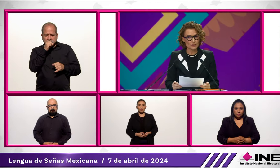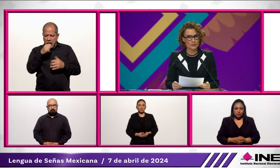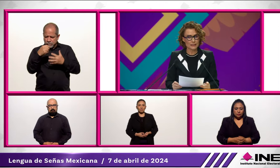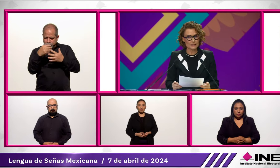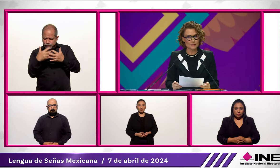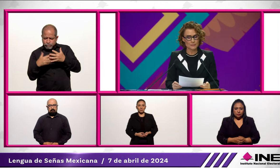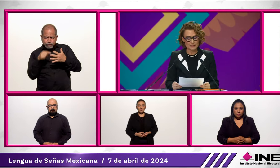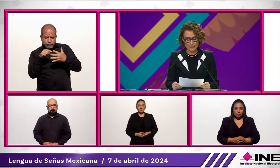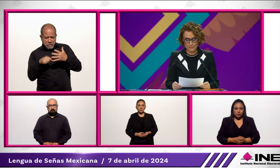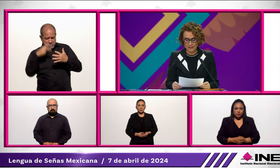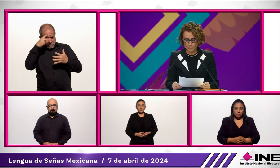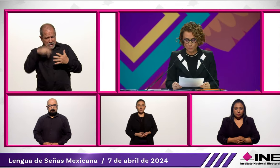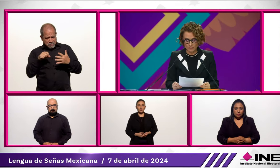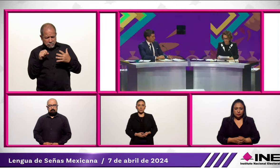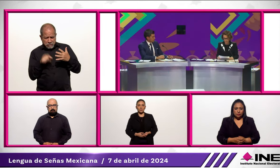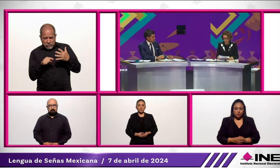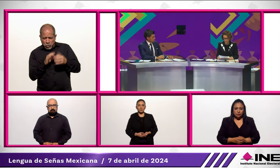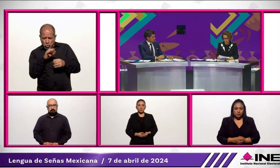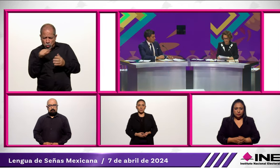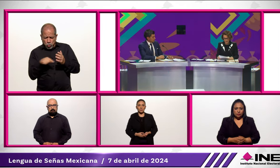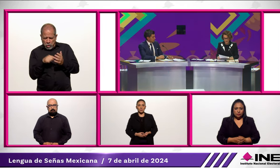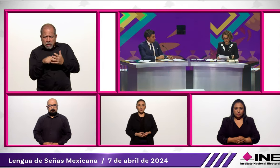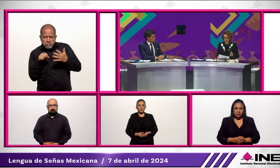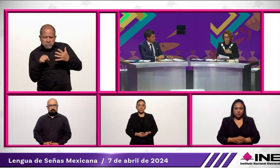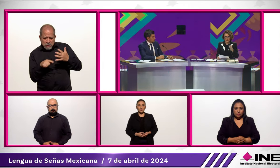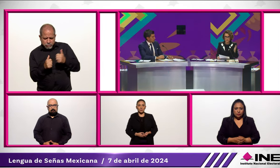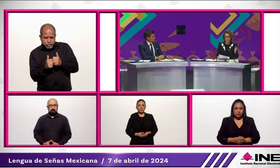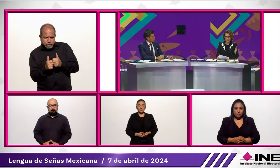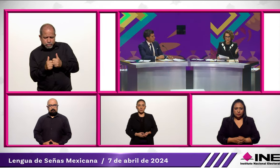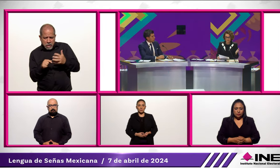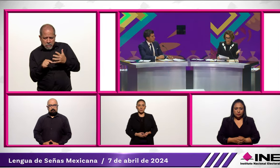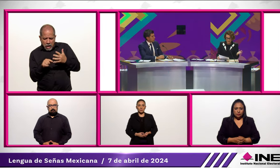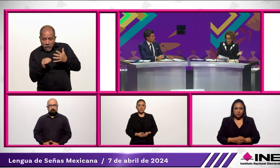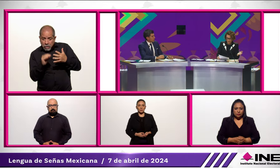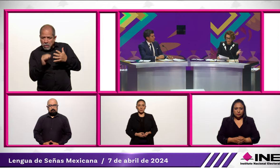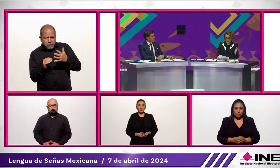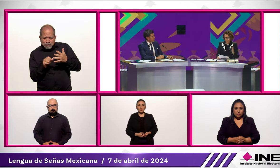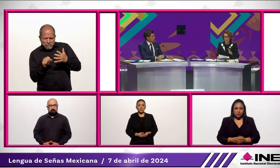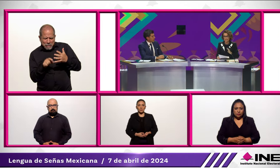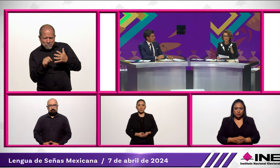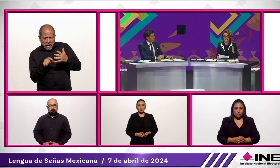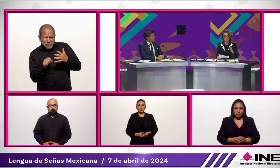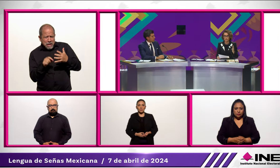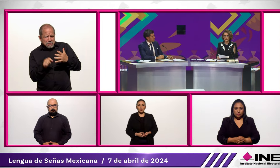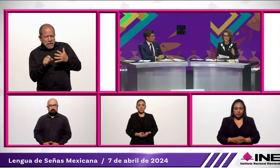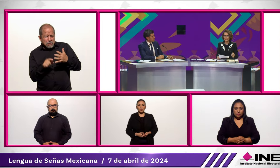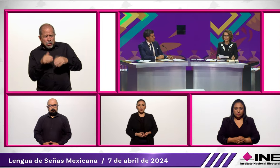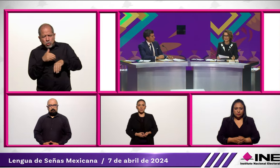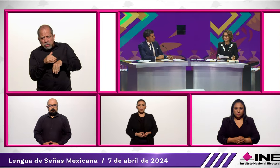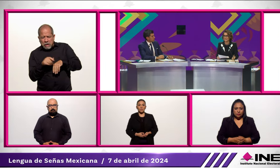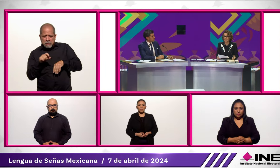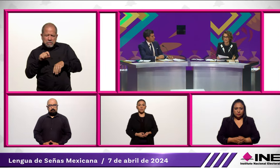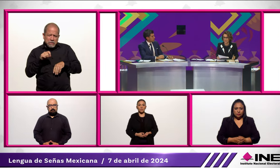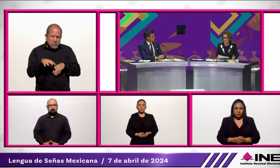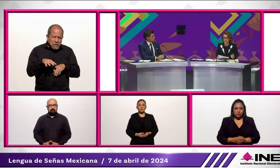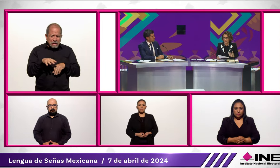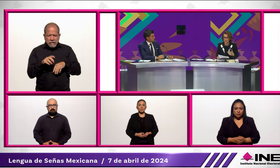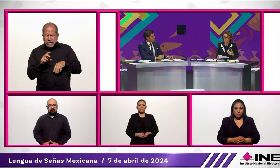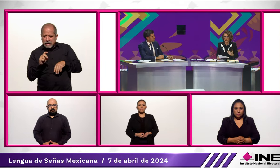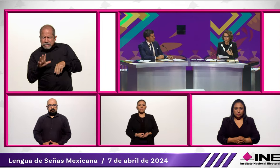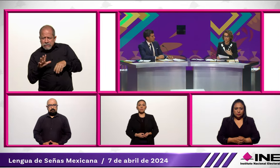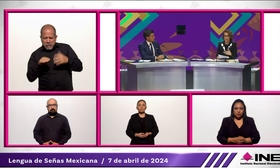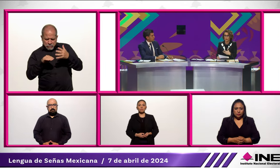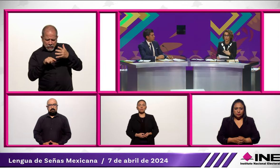movido significativamente en los últimos años. Ahí andamos entre 29 a 35 en una escala de 100. Este